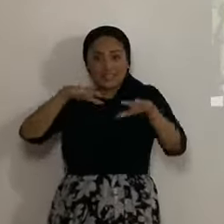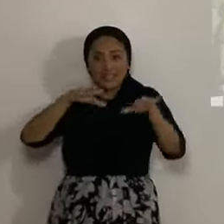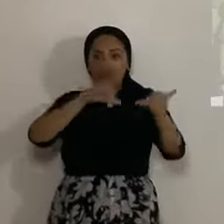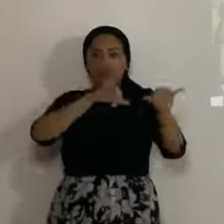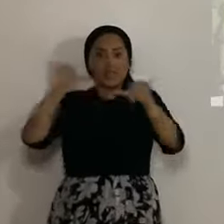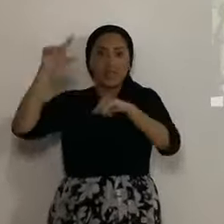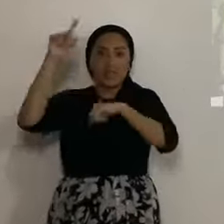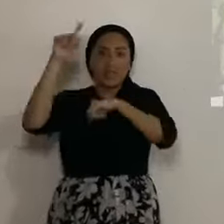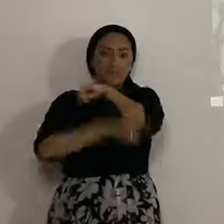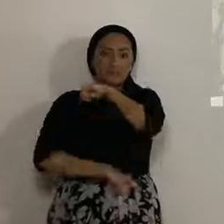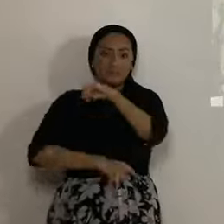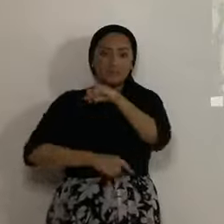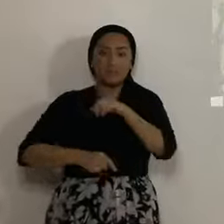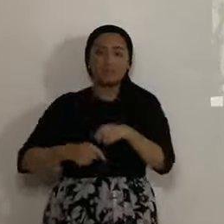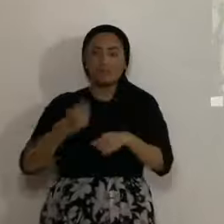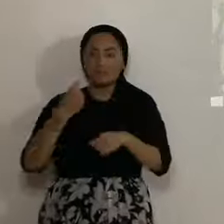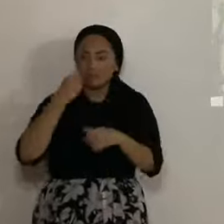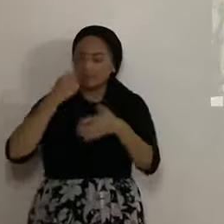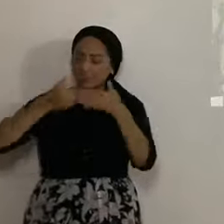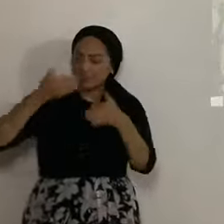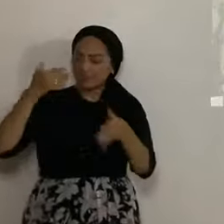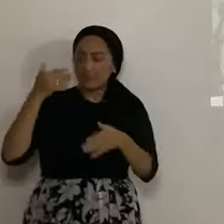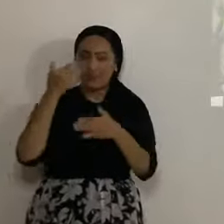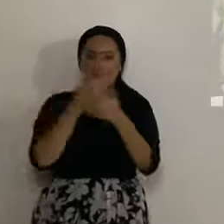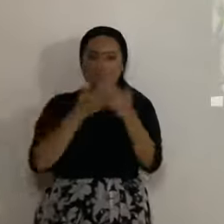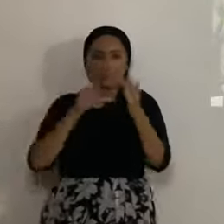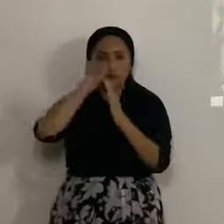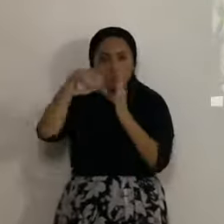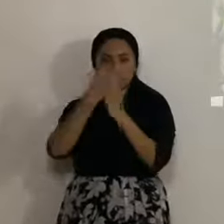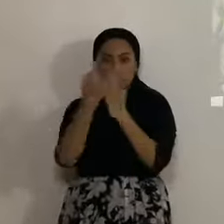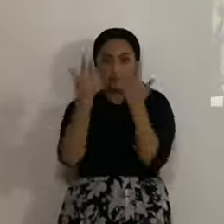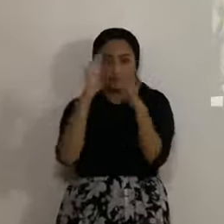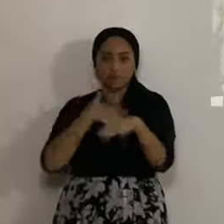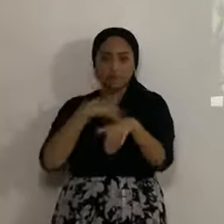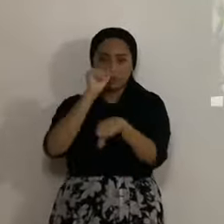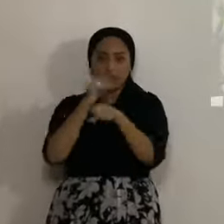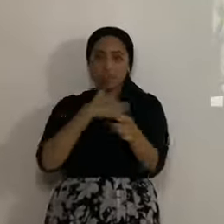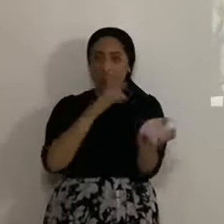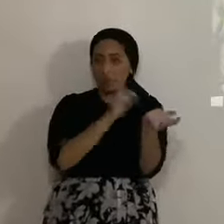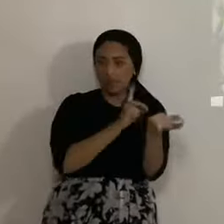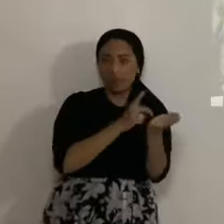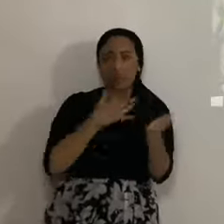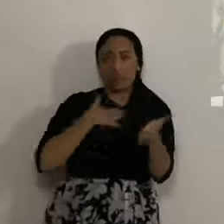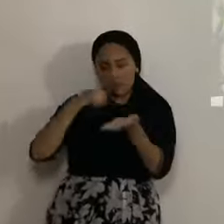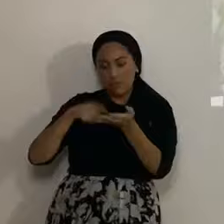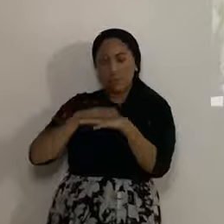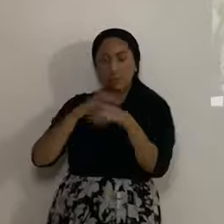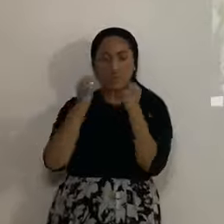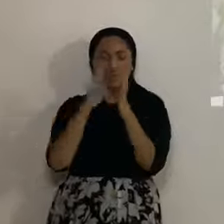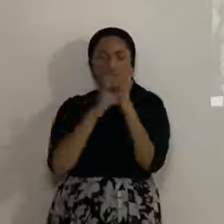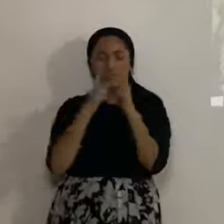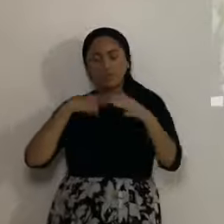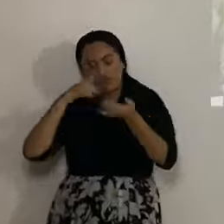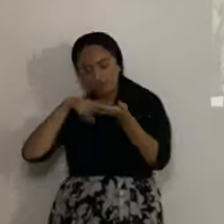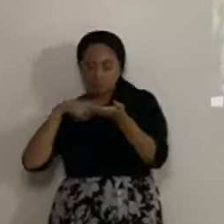feo el mundo. Hace unas horas, después de que trabajé como médico, me puse a revisar varios videos.